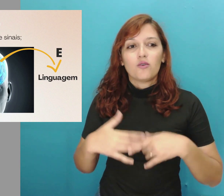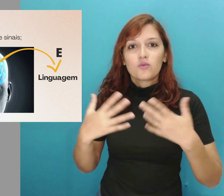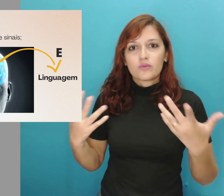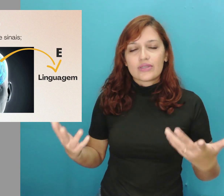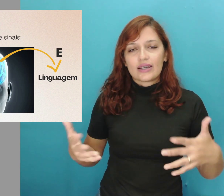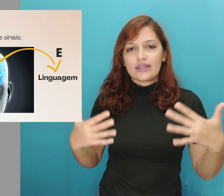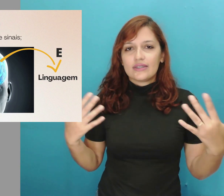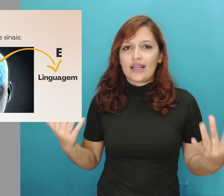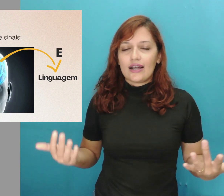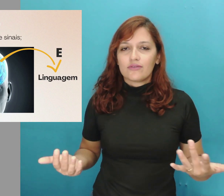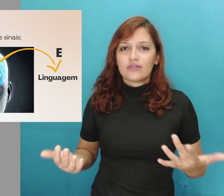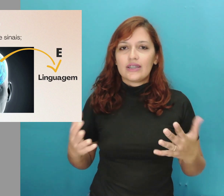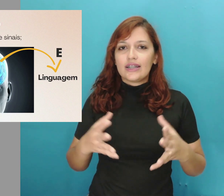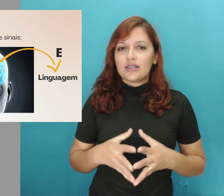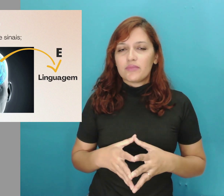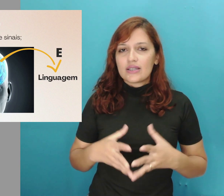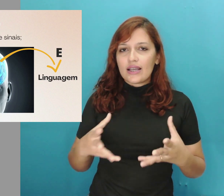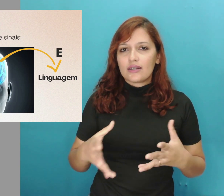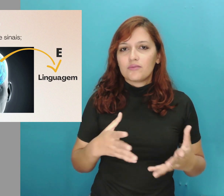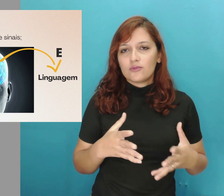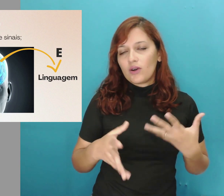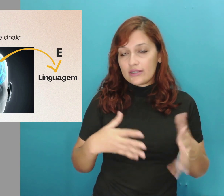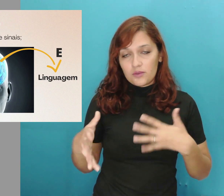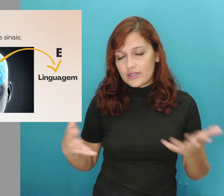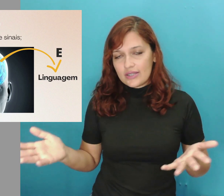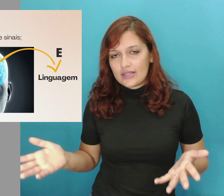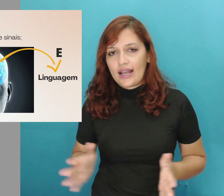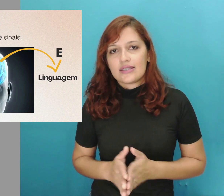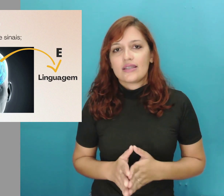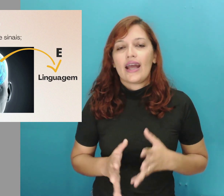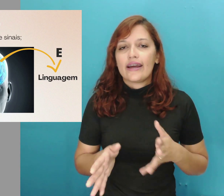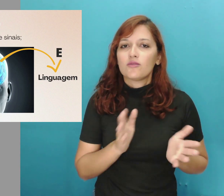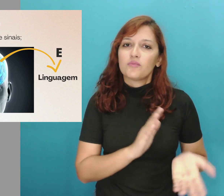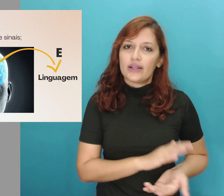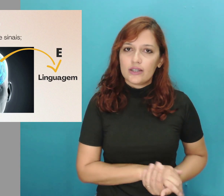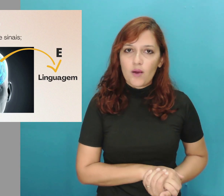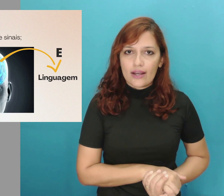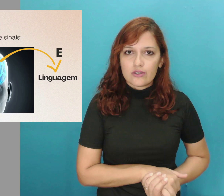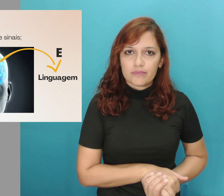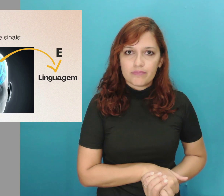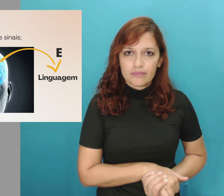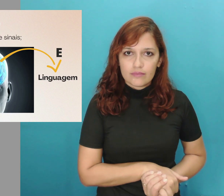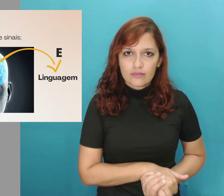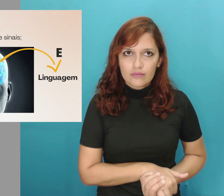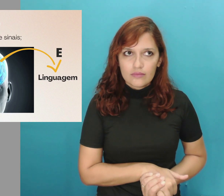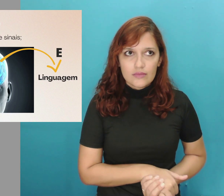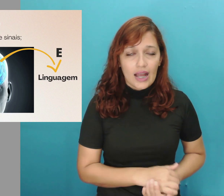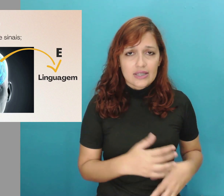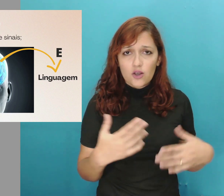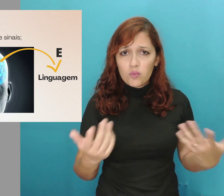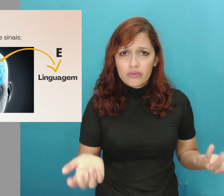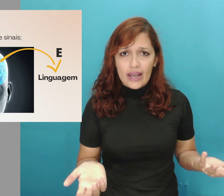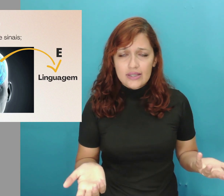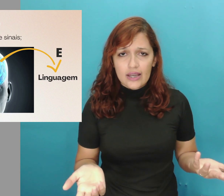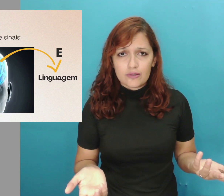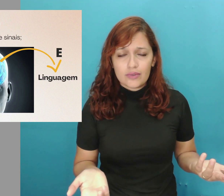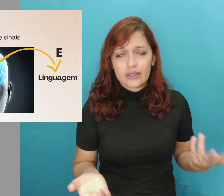alguns acreditavam que Libras eram, ou as línguas de sinais, eram uma linguagem. Assim como um desenho, que é